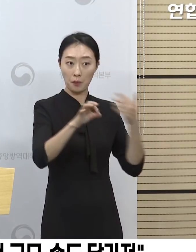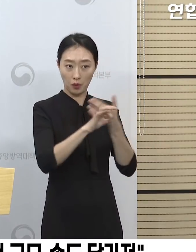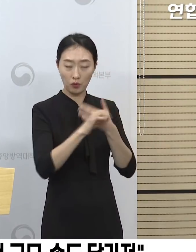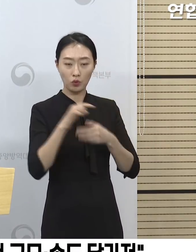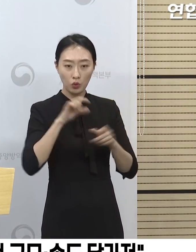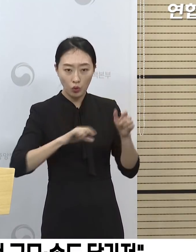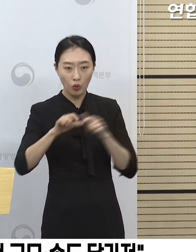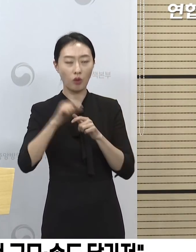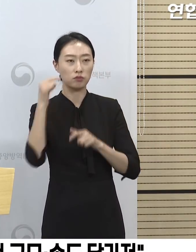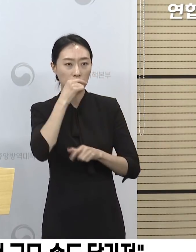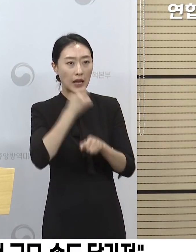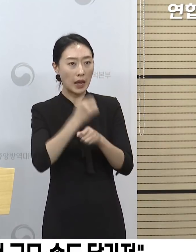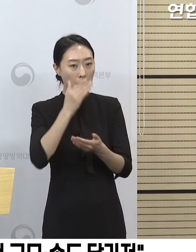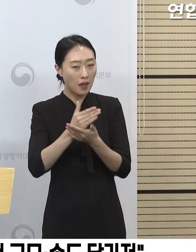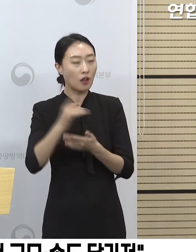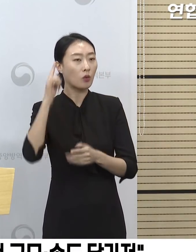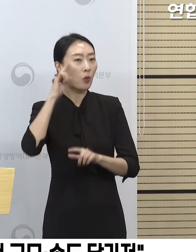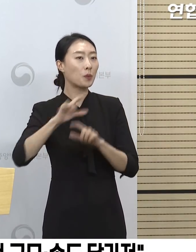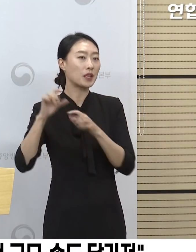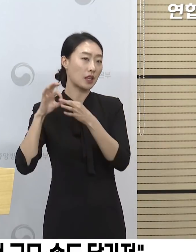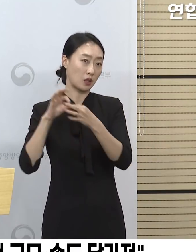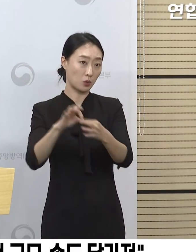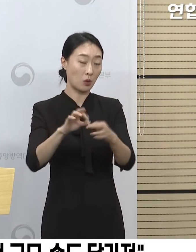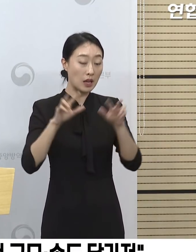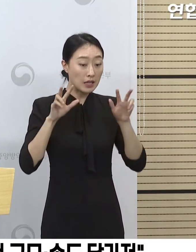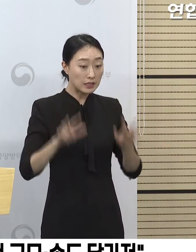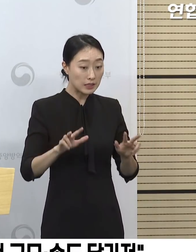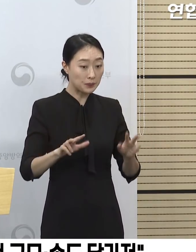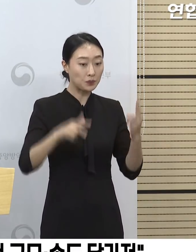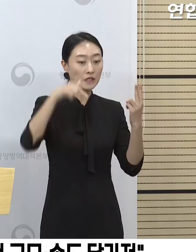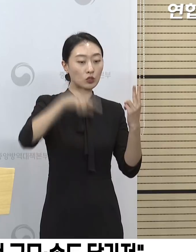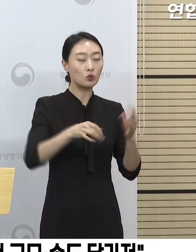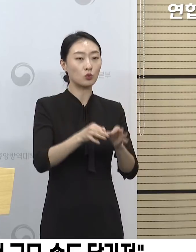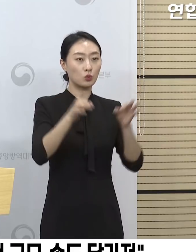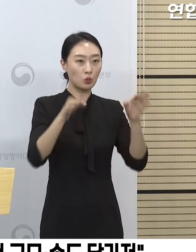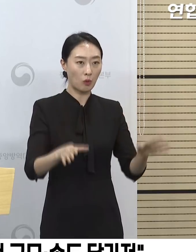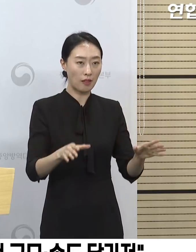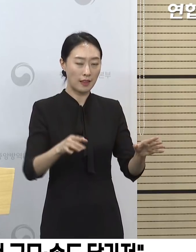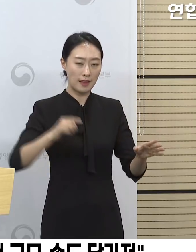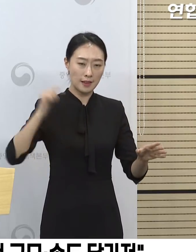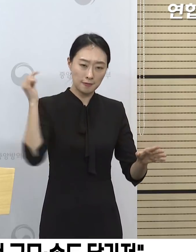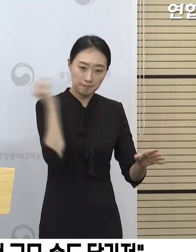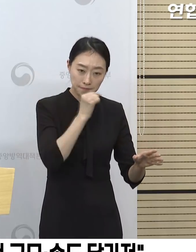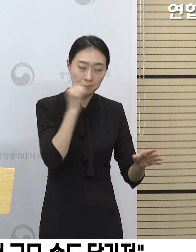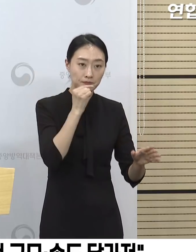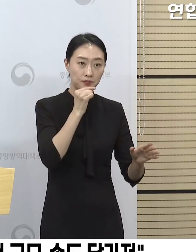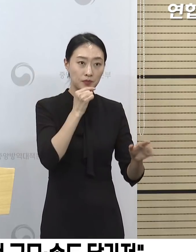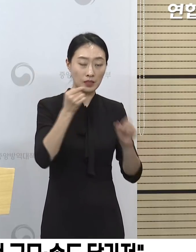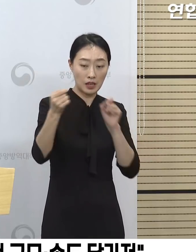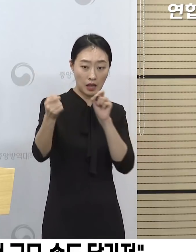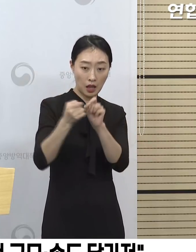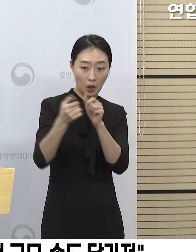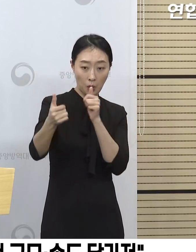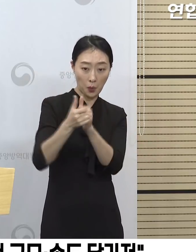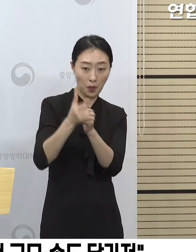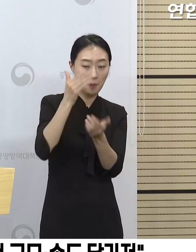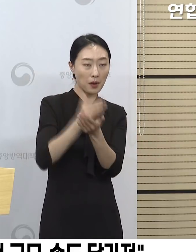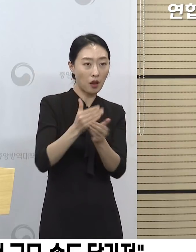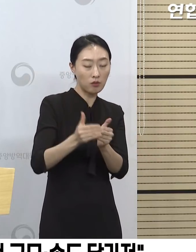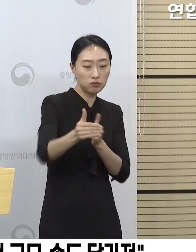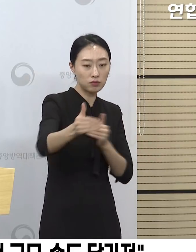생각합니다. 현재로서는 지금 저희가 2주 정도의 고강도의 사회적 거리두기를